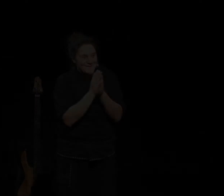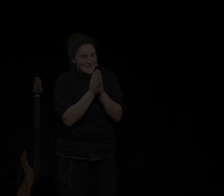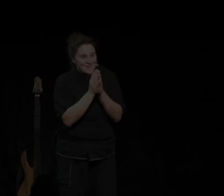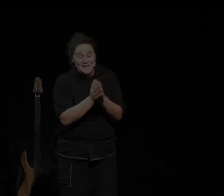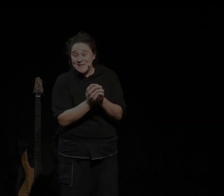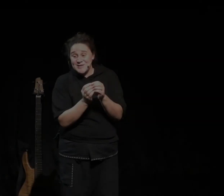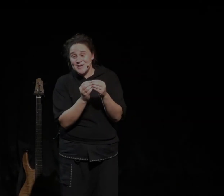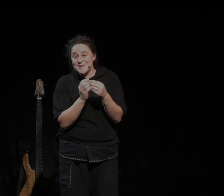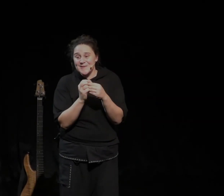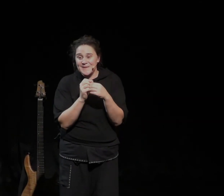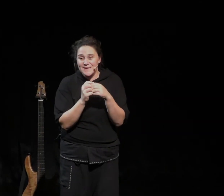On a déjà